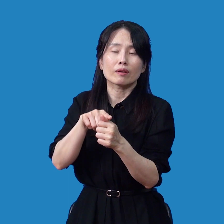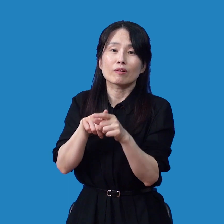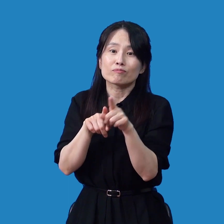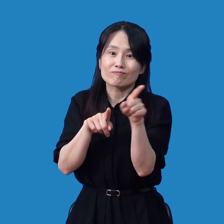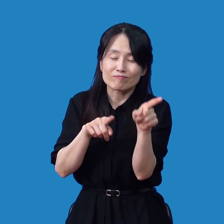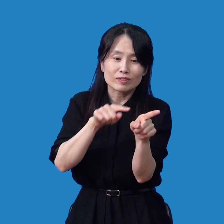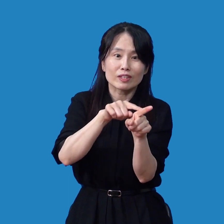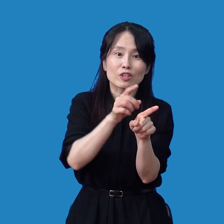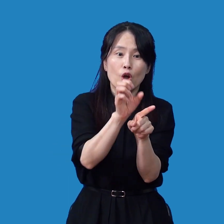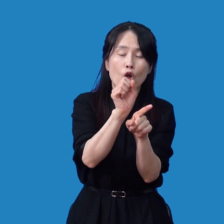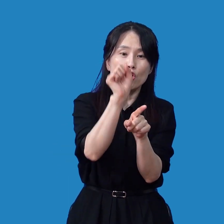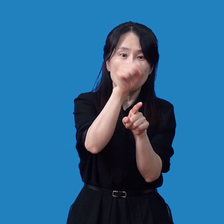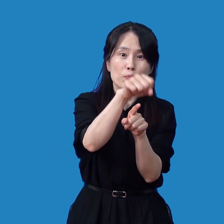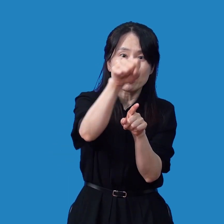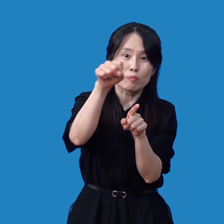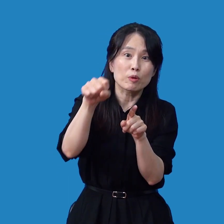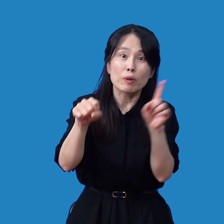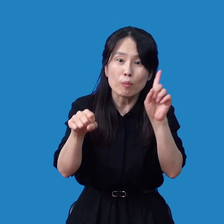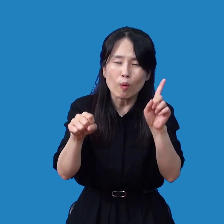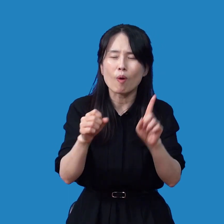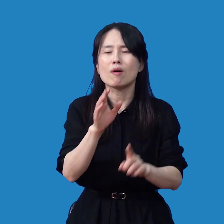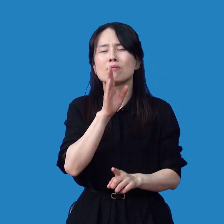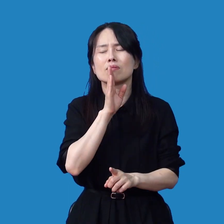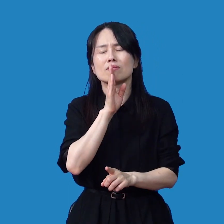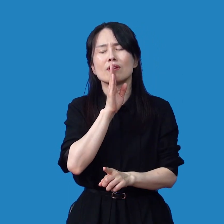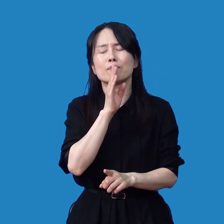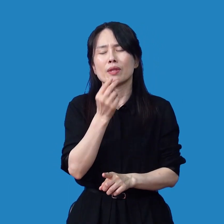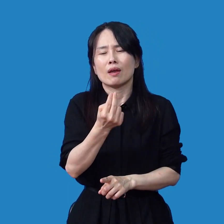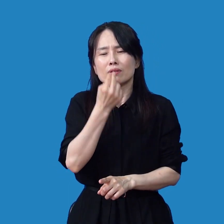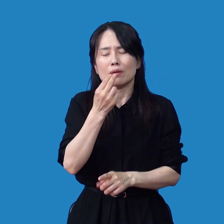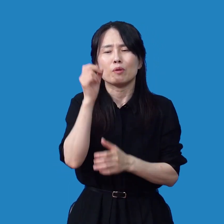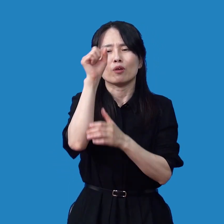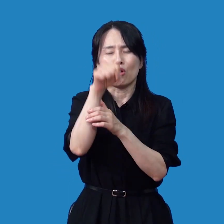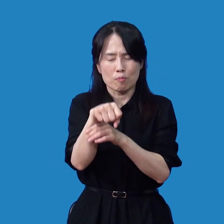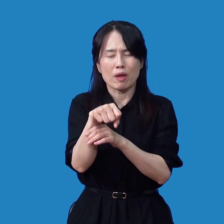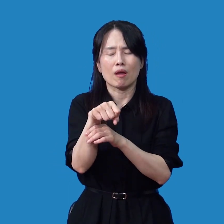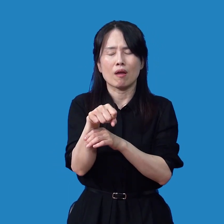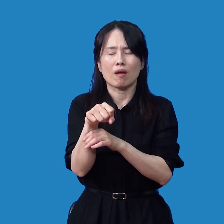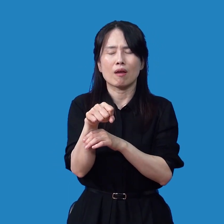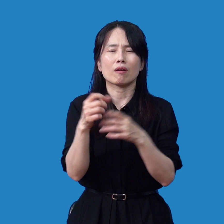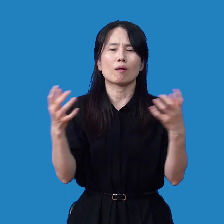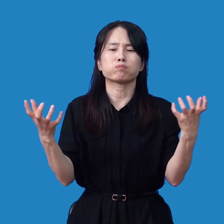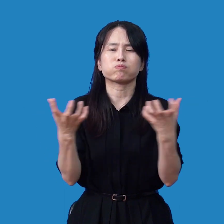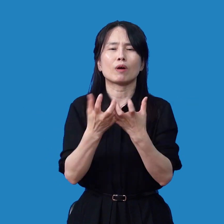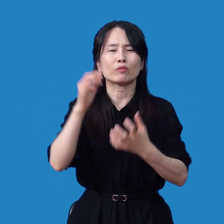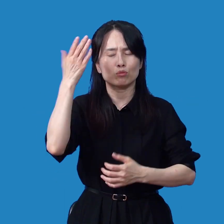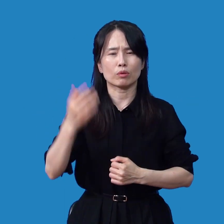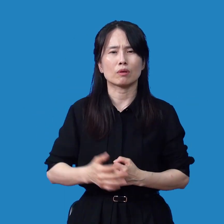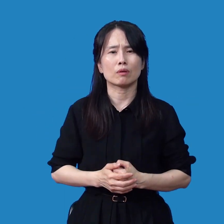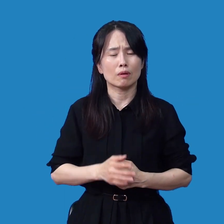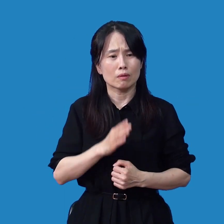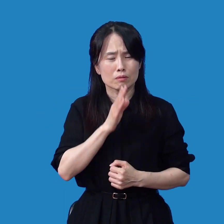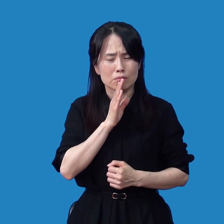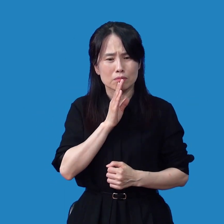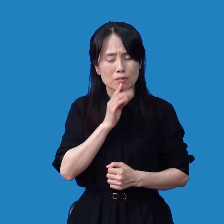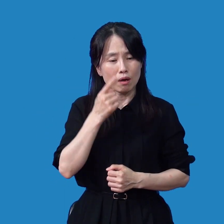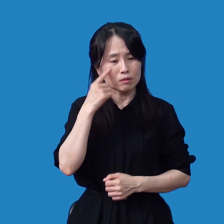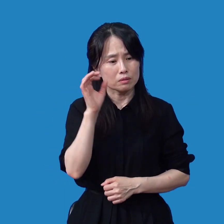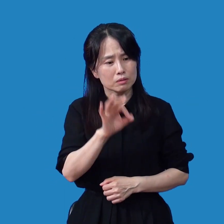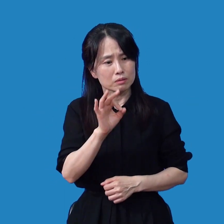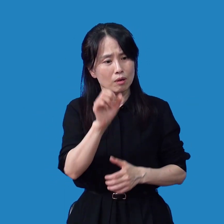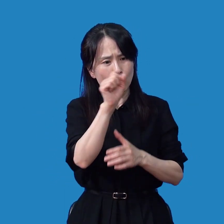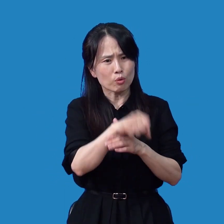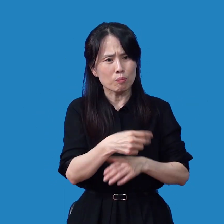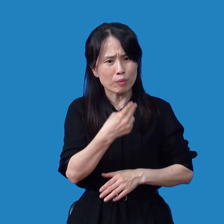주렁주렁 맺게 되었습니다. 정말 은혜 아닙니까? 아무 열매도 맺지 못하고 아무짝에도